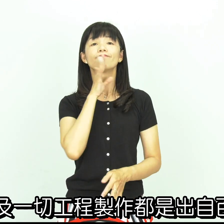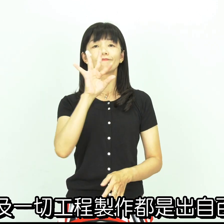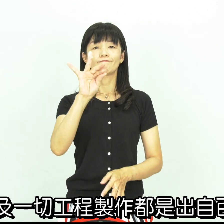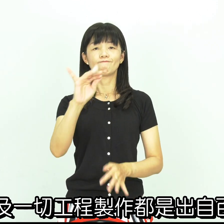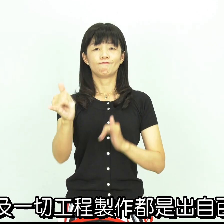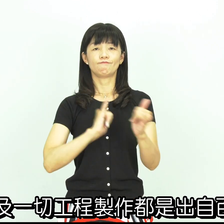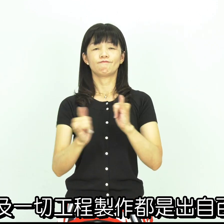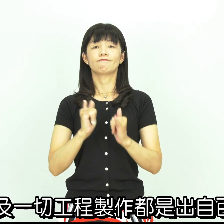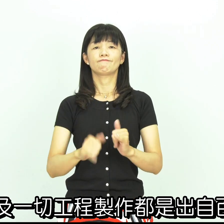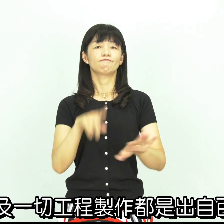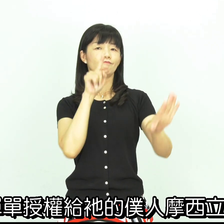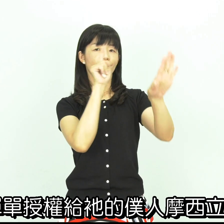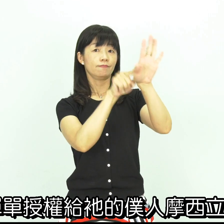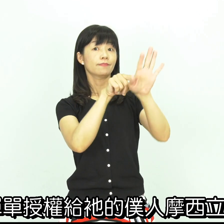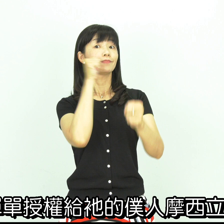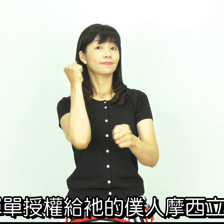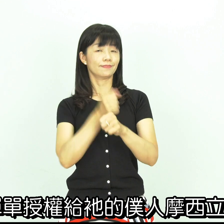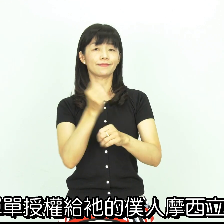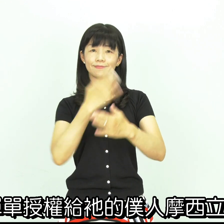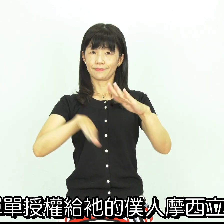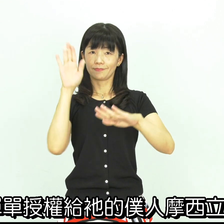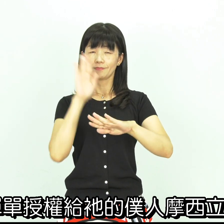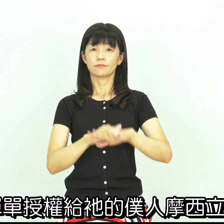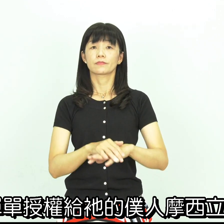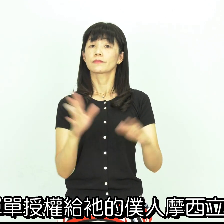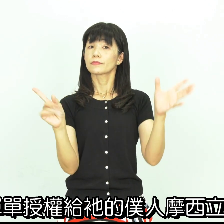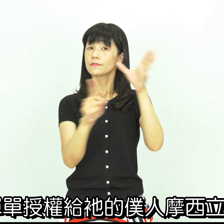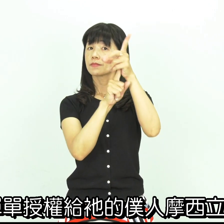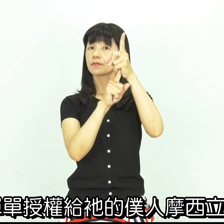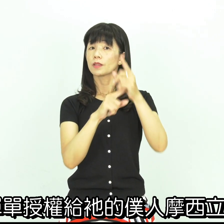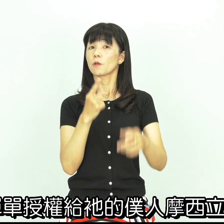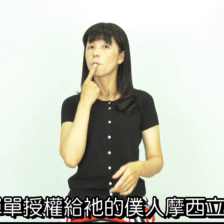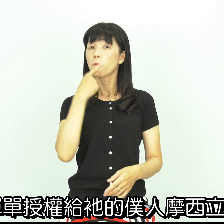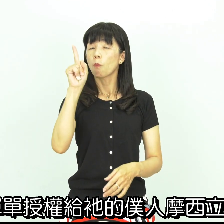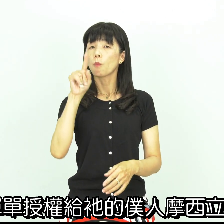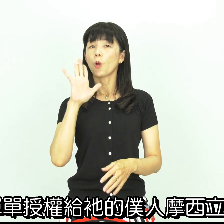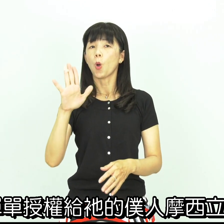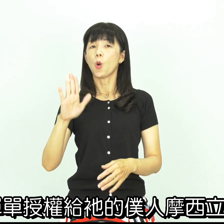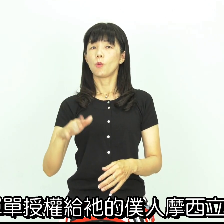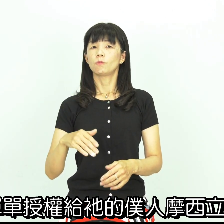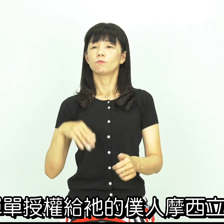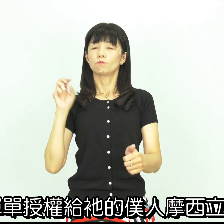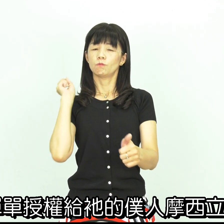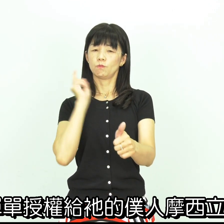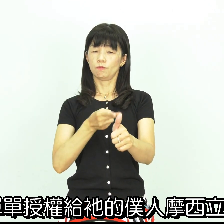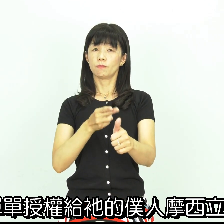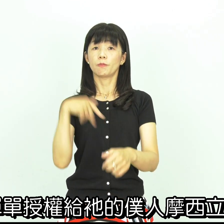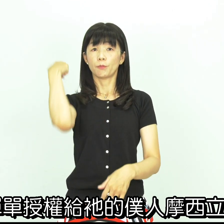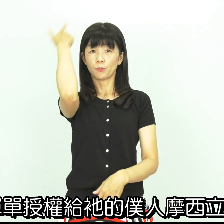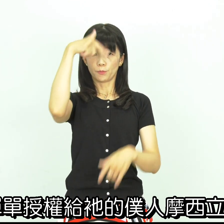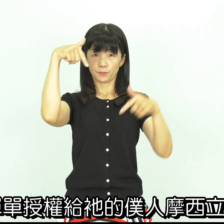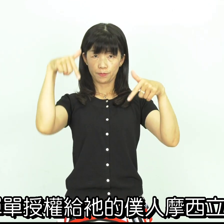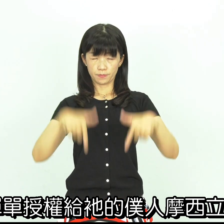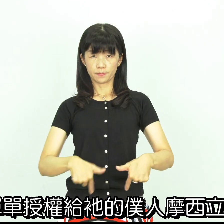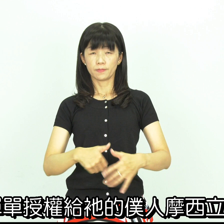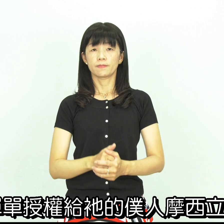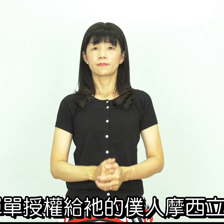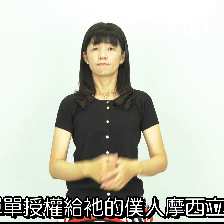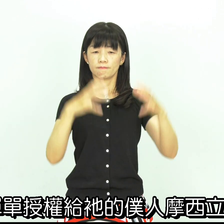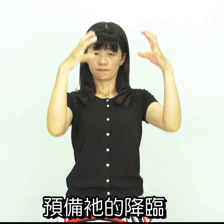手。然而神单单授权给他的仆人摩西立起帐幕，预